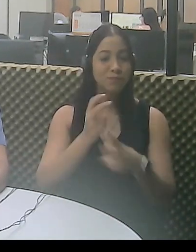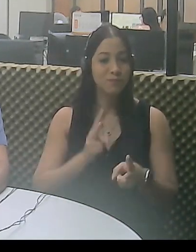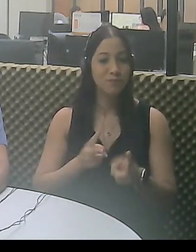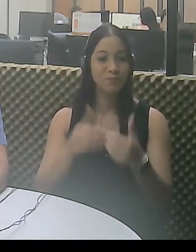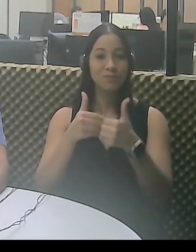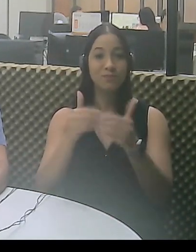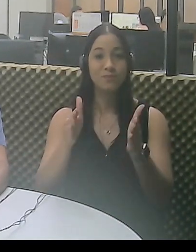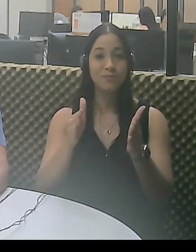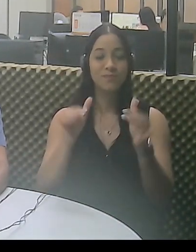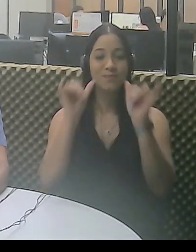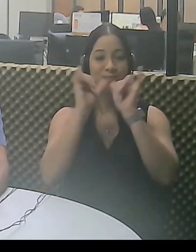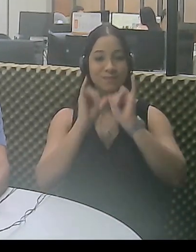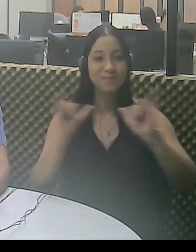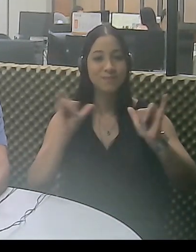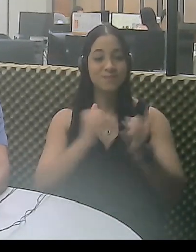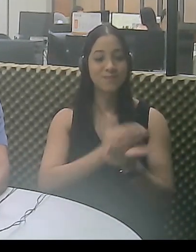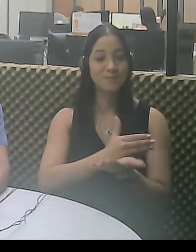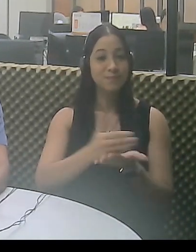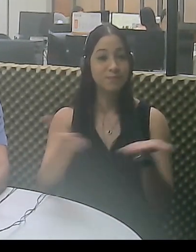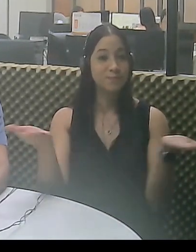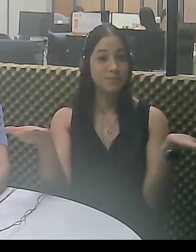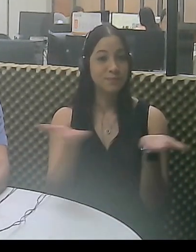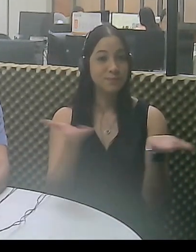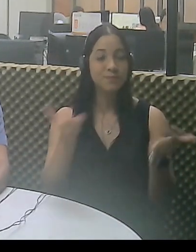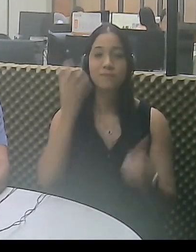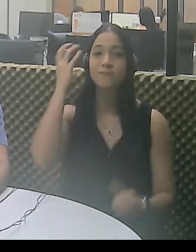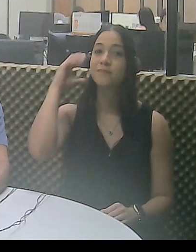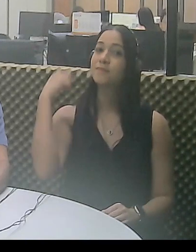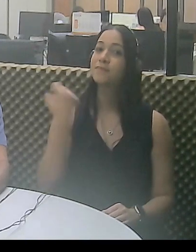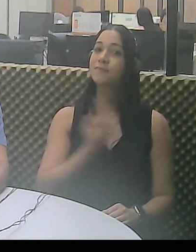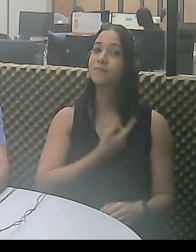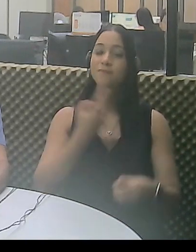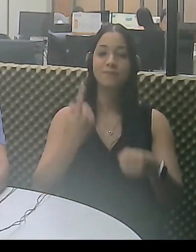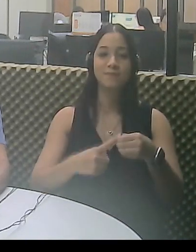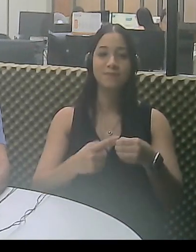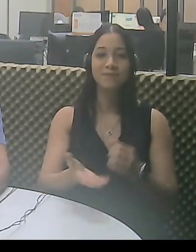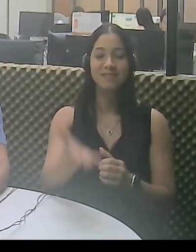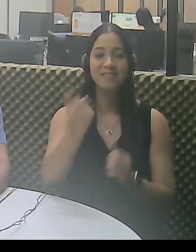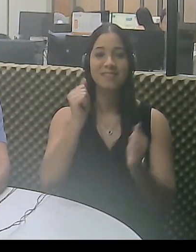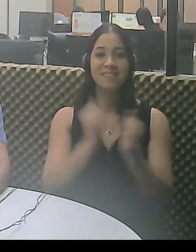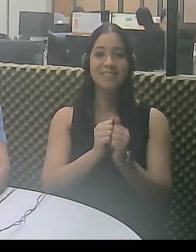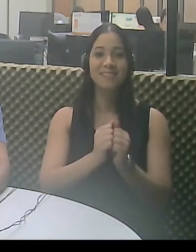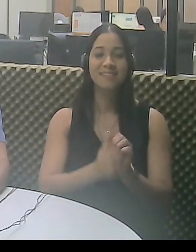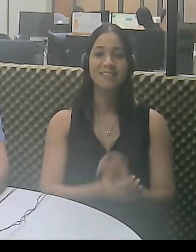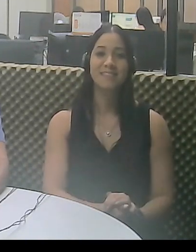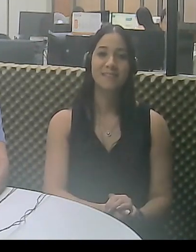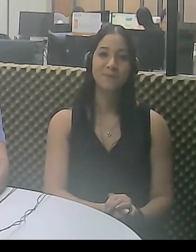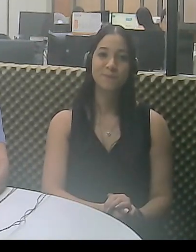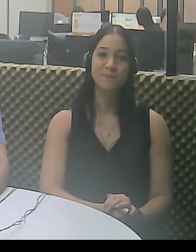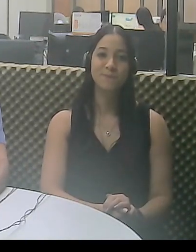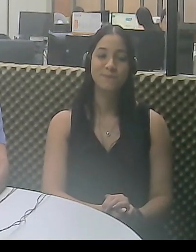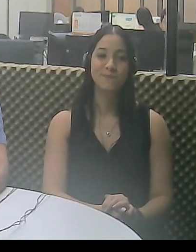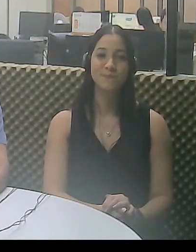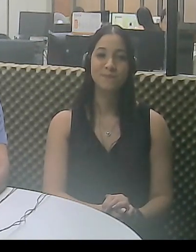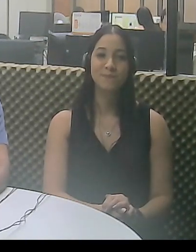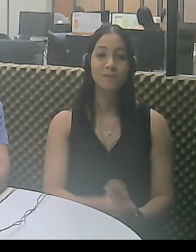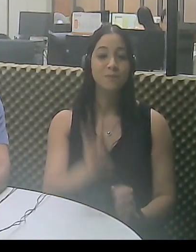continuam abertas. Essas e outras notícias a partir de agora na Rádio Nossa Cidade. Vem com a gente!